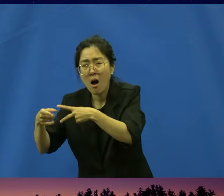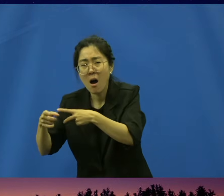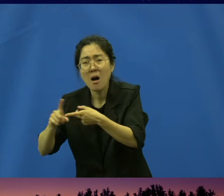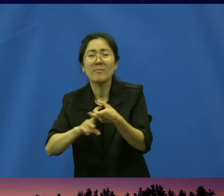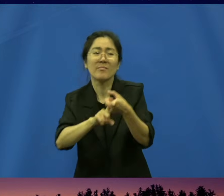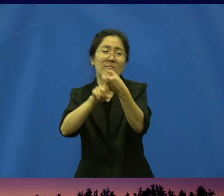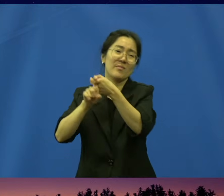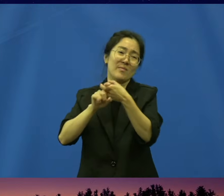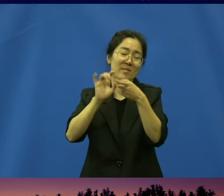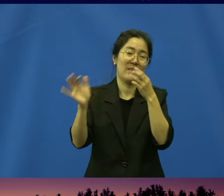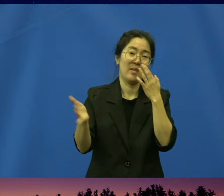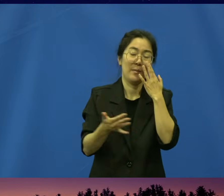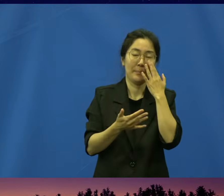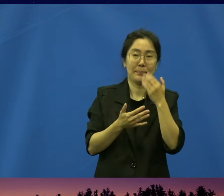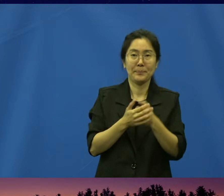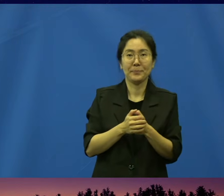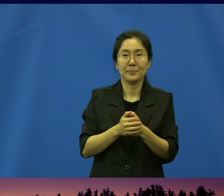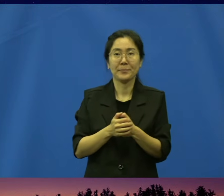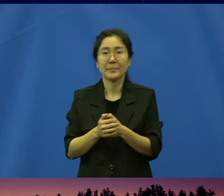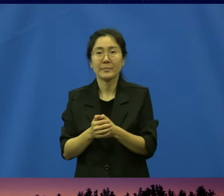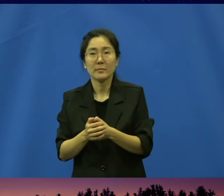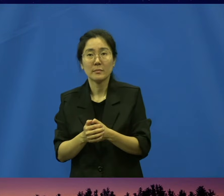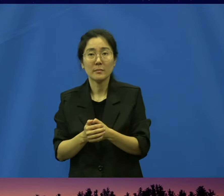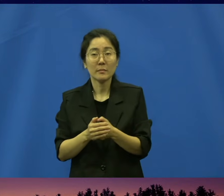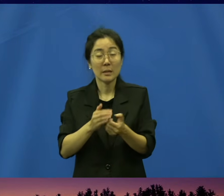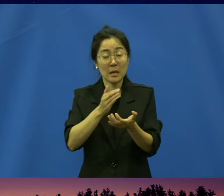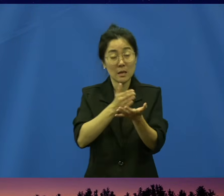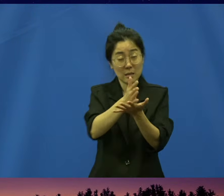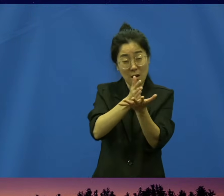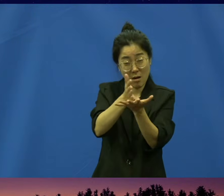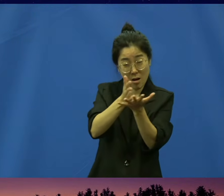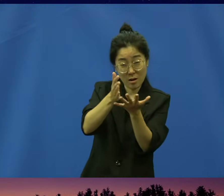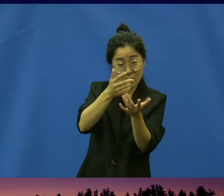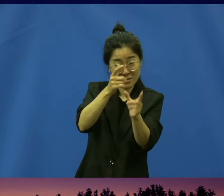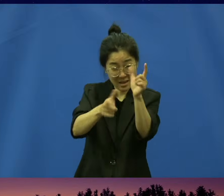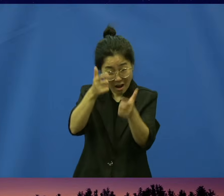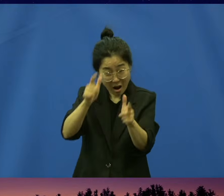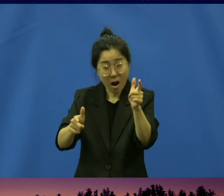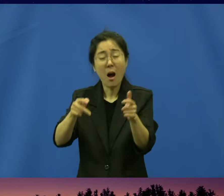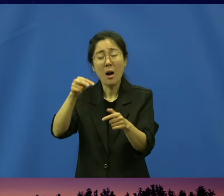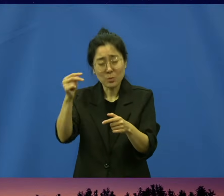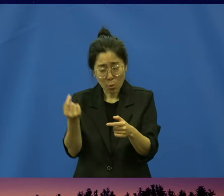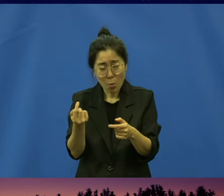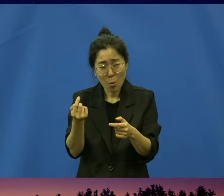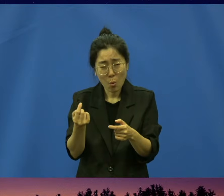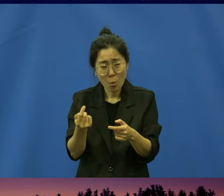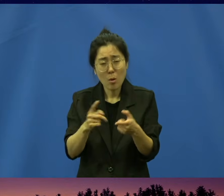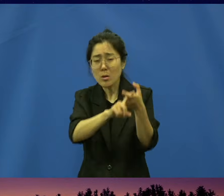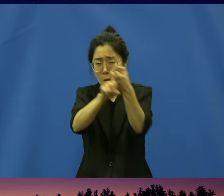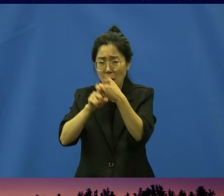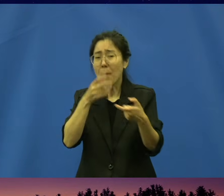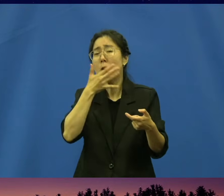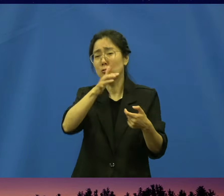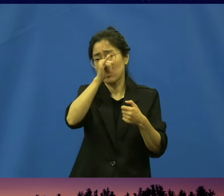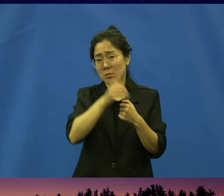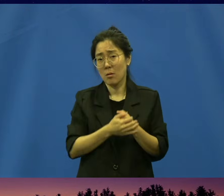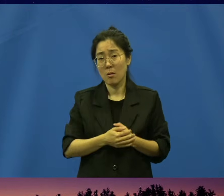다양성 중에도 연합해서 역동적으로 그리스도의 삶을 살 수 있다, 사역할